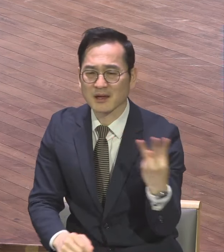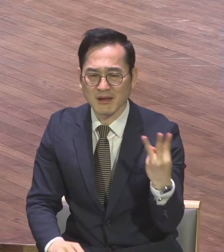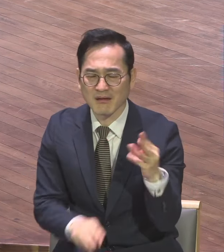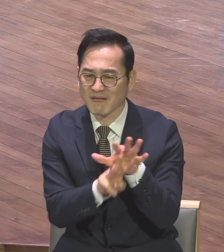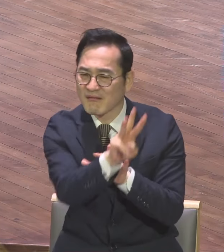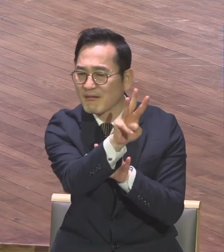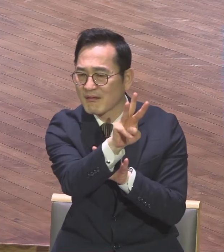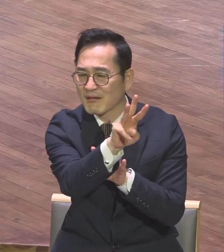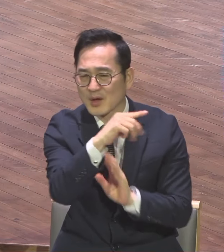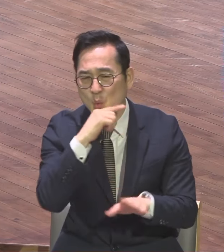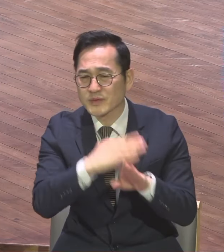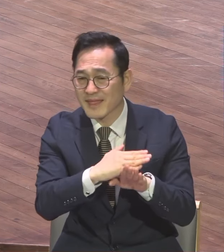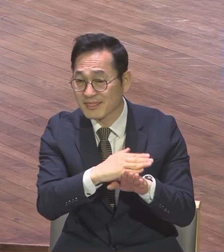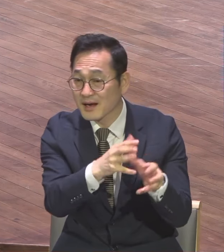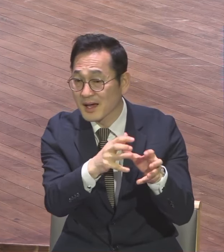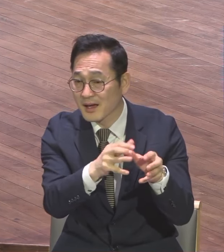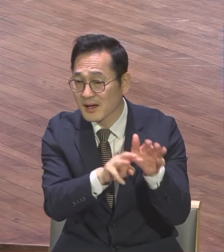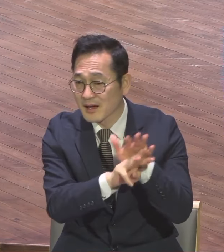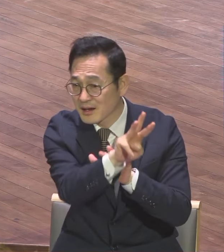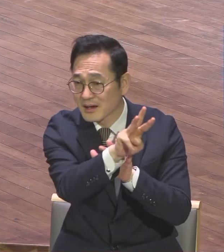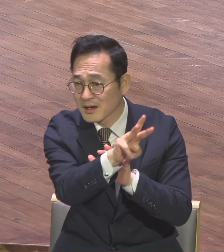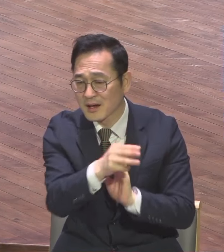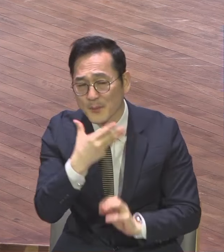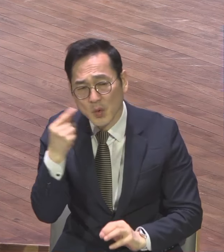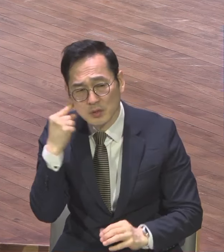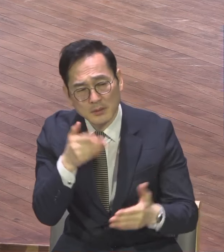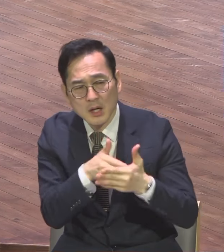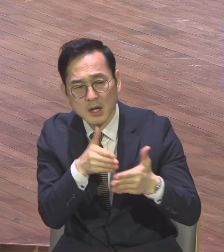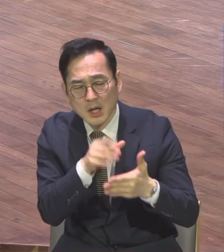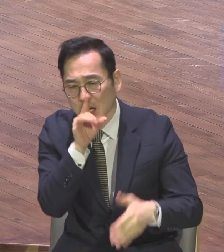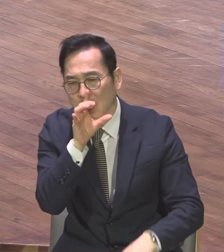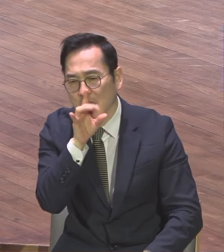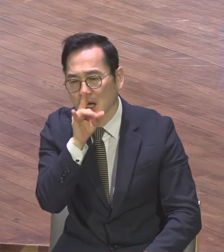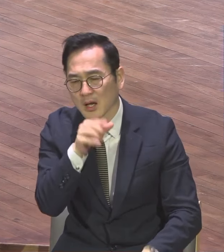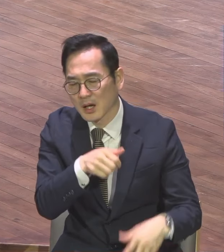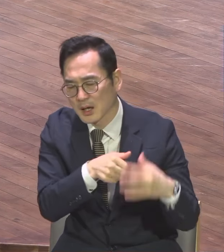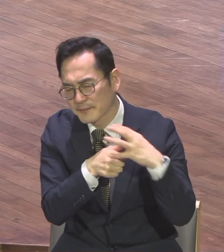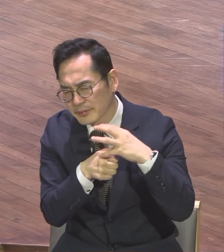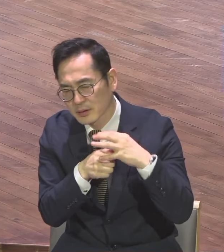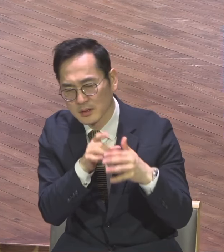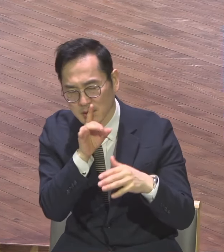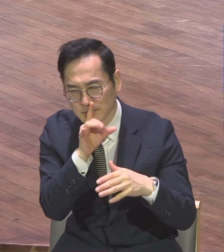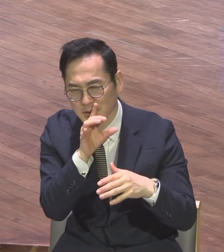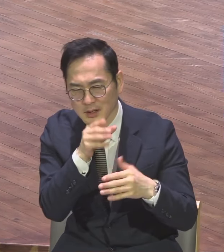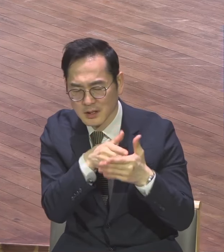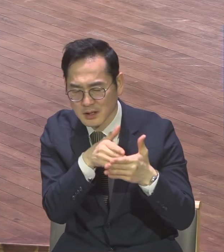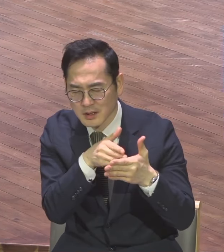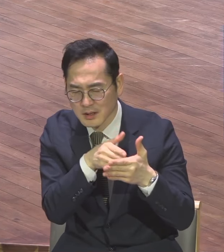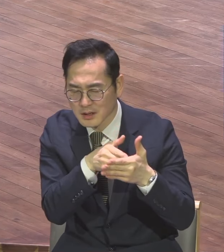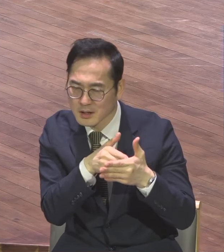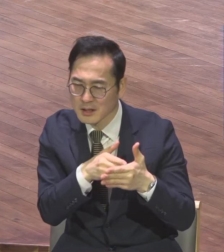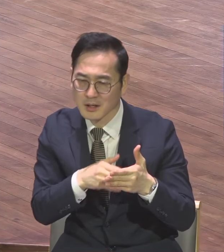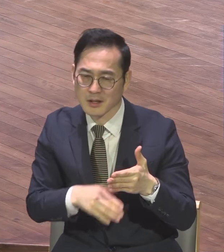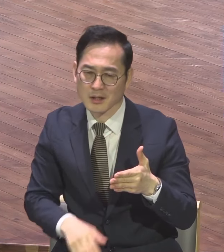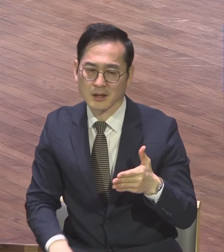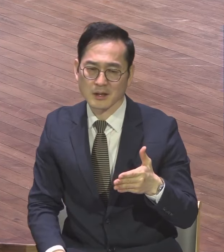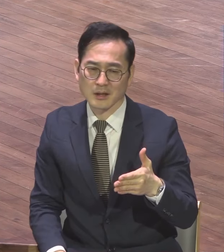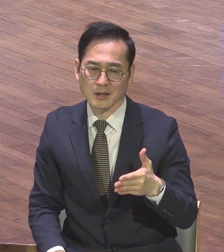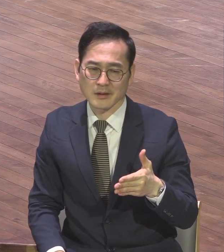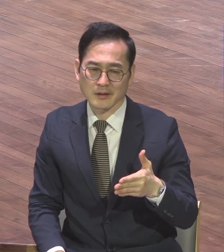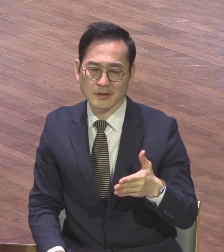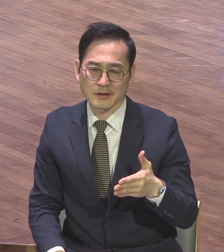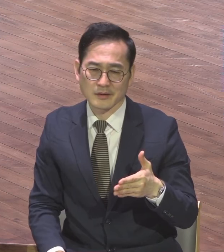공산국가들인데 그렇게 복음을 증가할 수가 없는 그런 현장이 되어졌습니다.